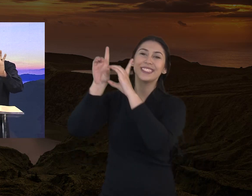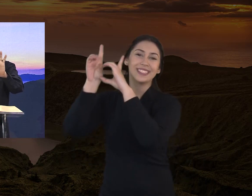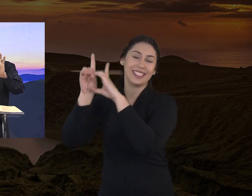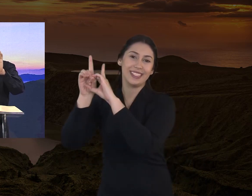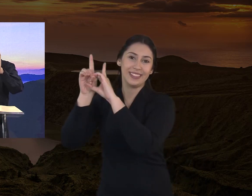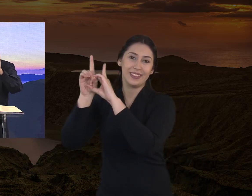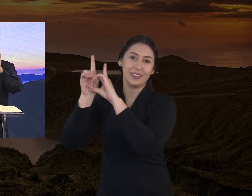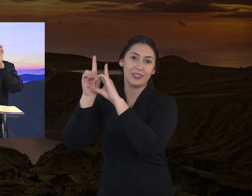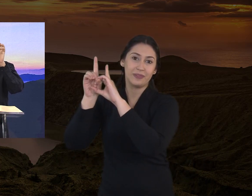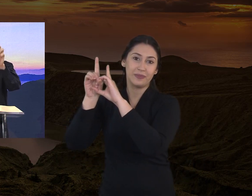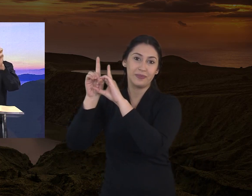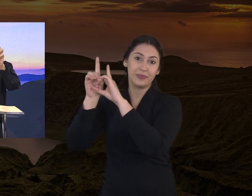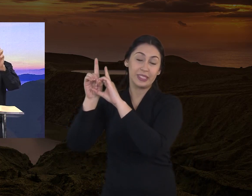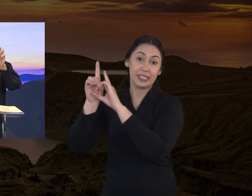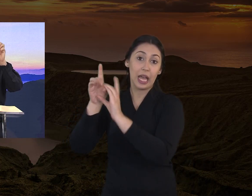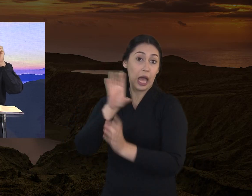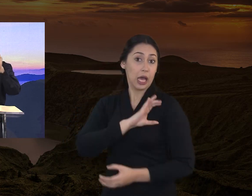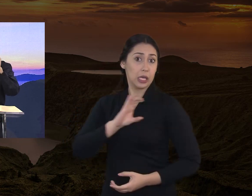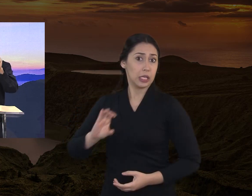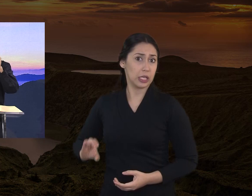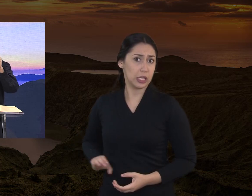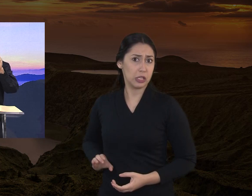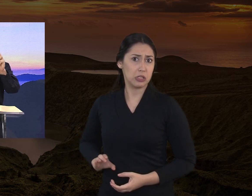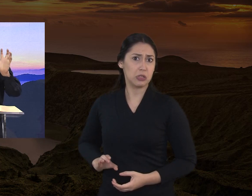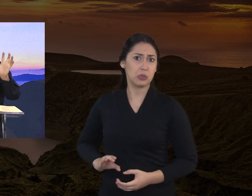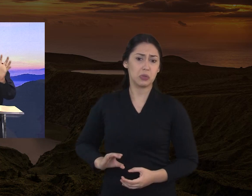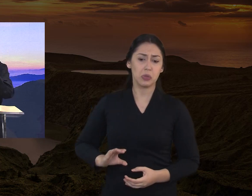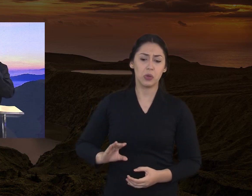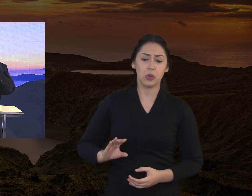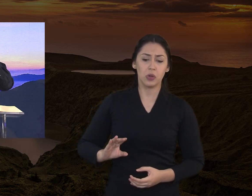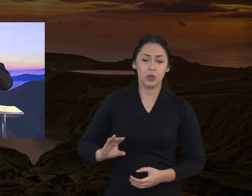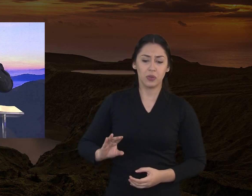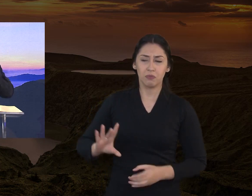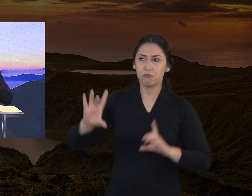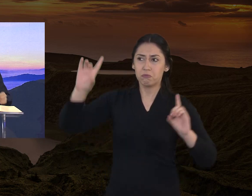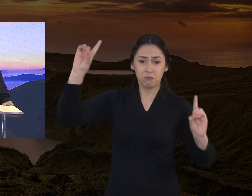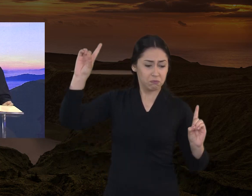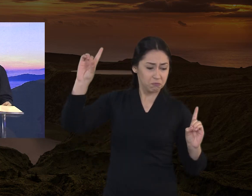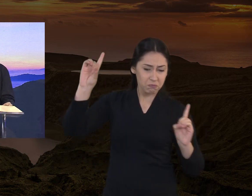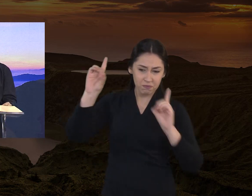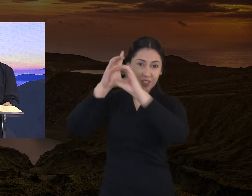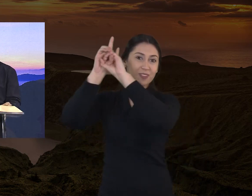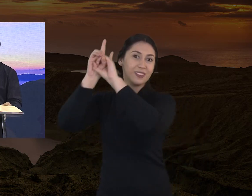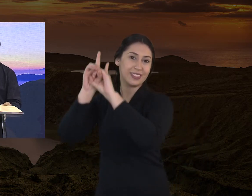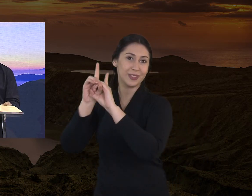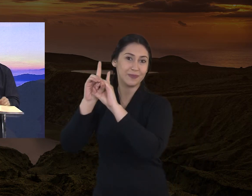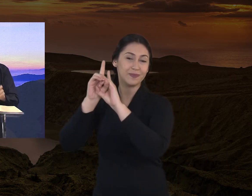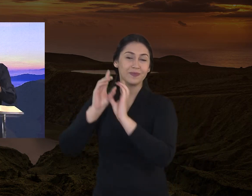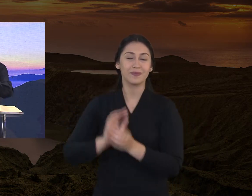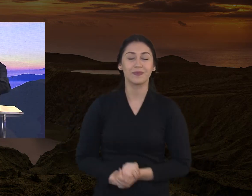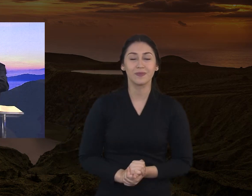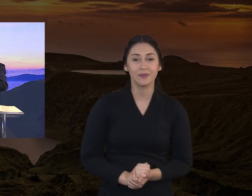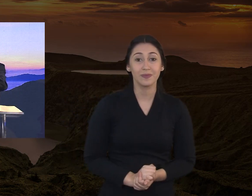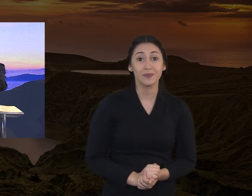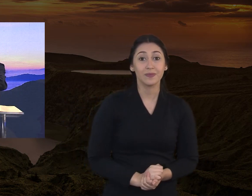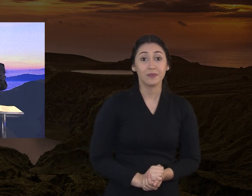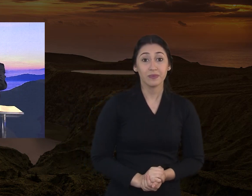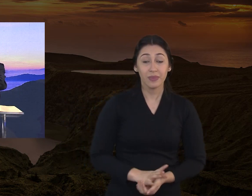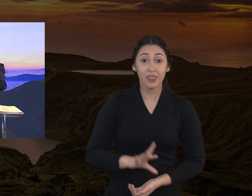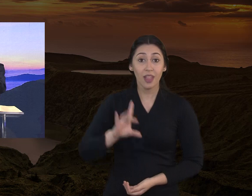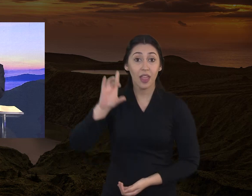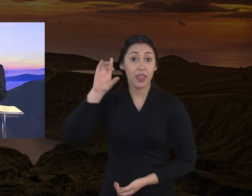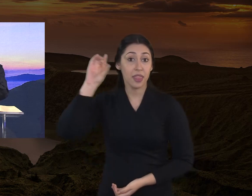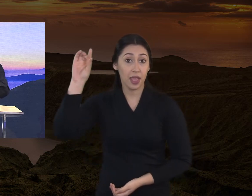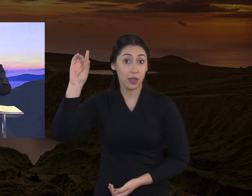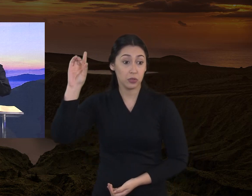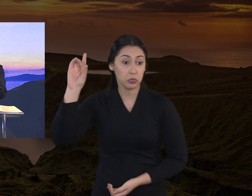a Cristo. Cristo é o centro unificador de todas as coisas. Então Deus não pode